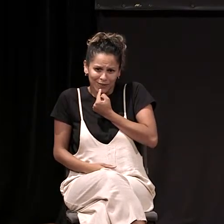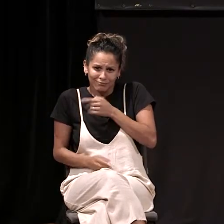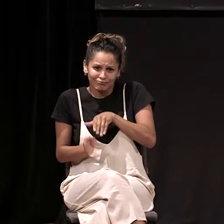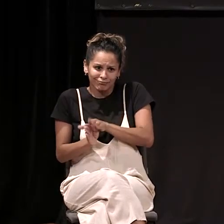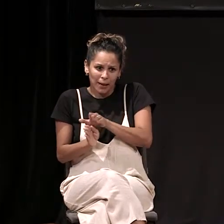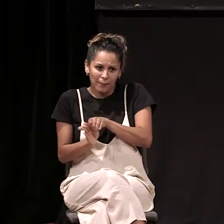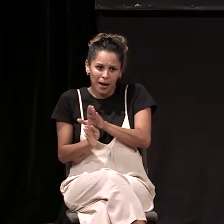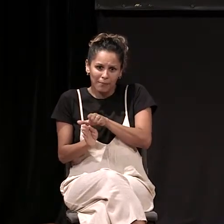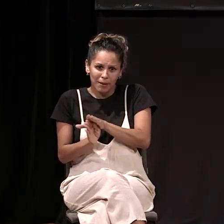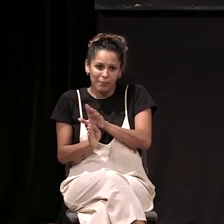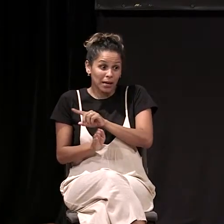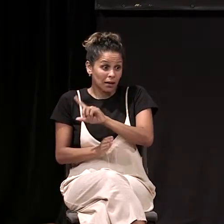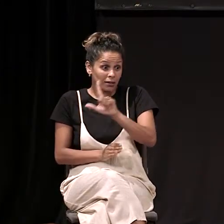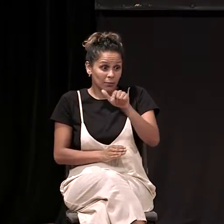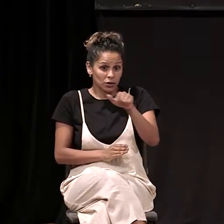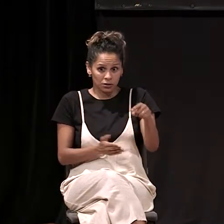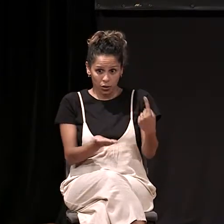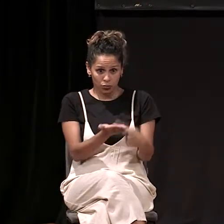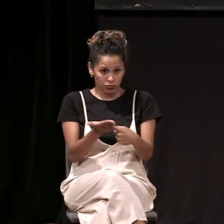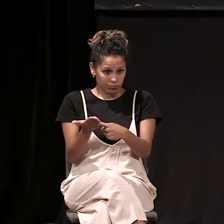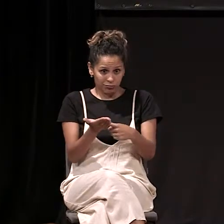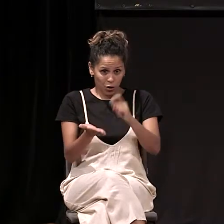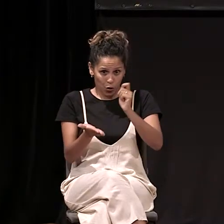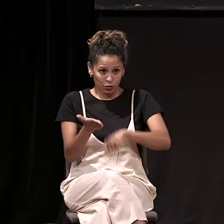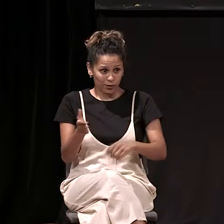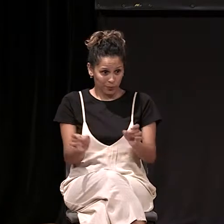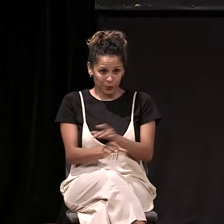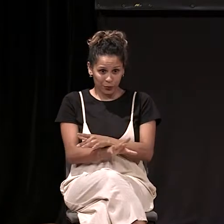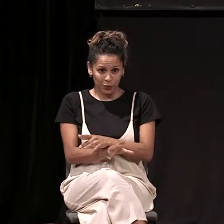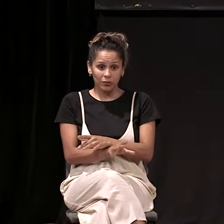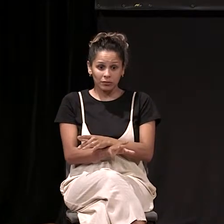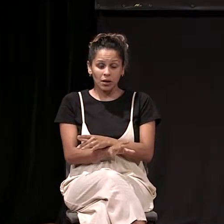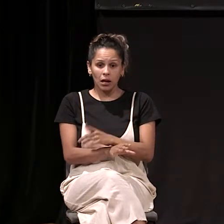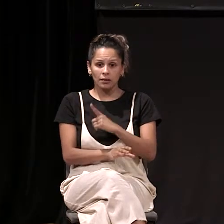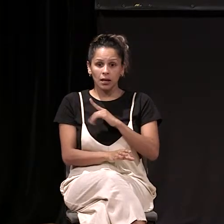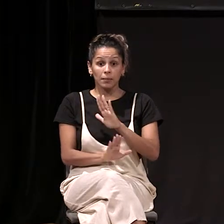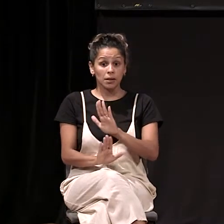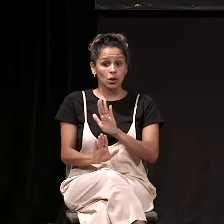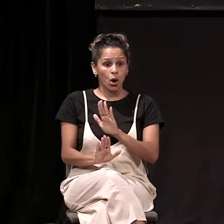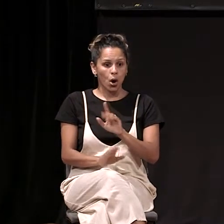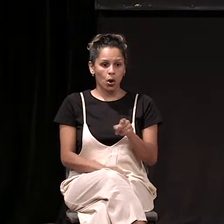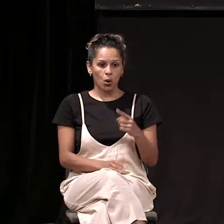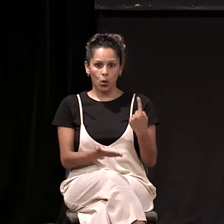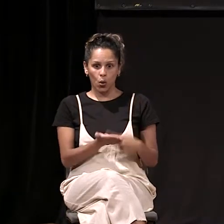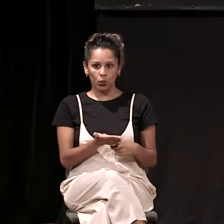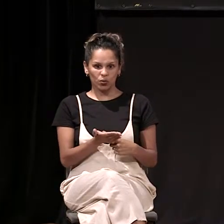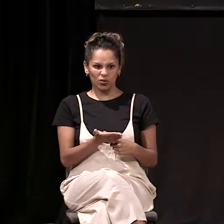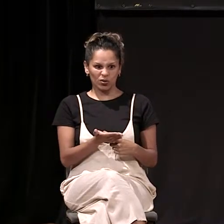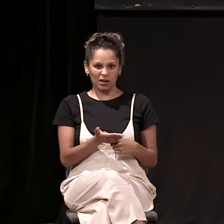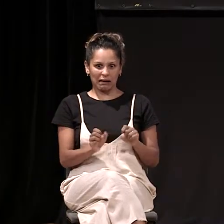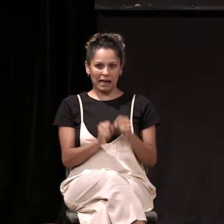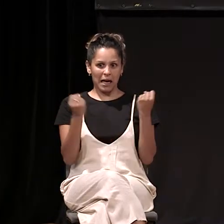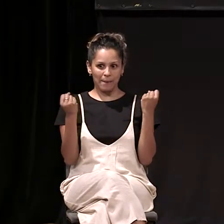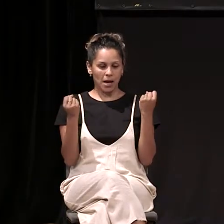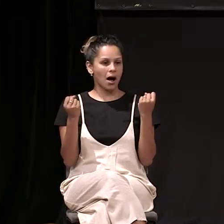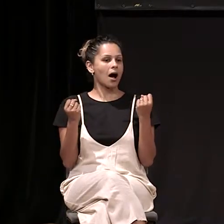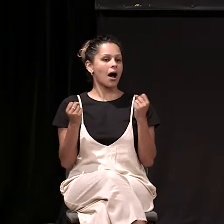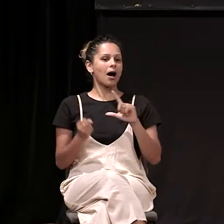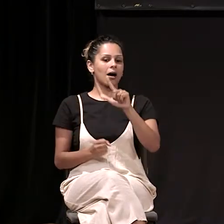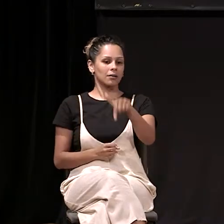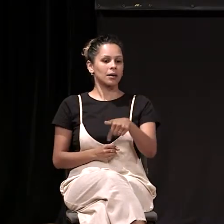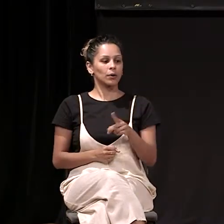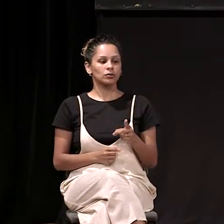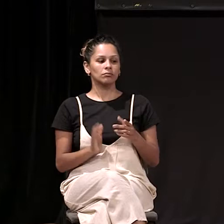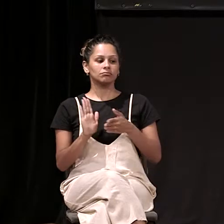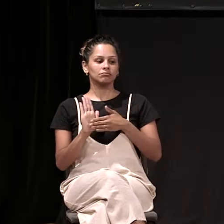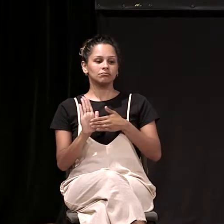se alguém sai do contrato, você tem um instrumento de trabalho que ajuda muito. E, na verdade, a gente nunca tem que voltar, são eles próprios que